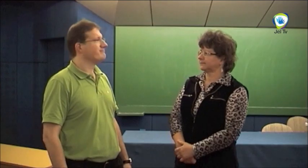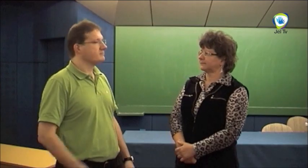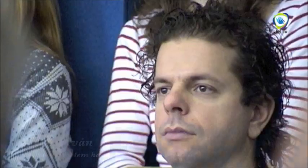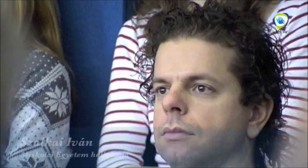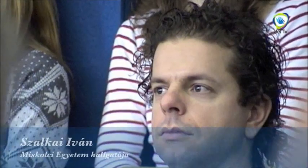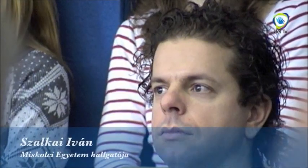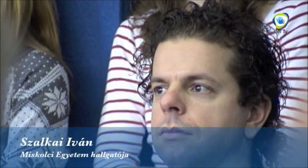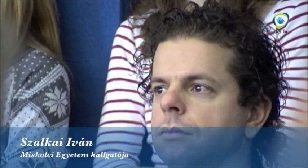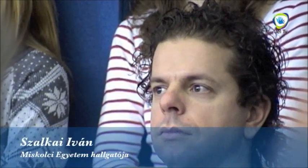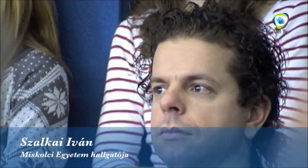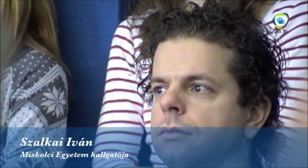A média.